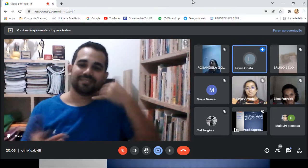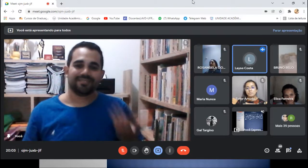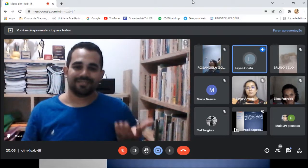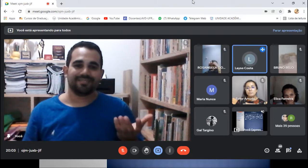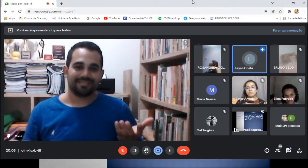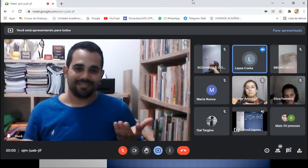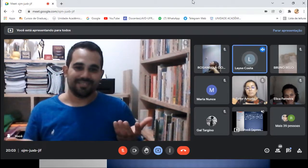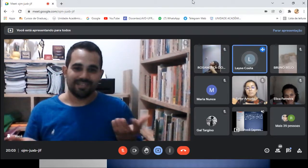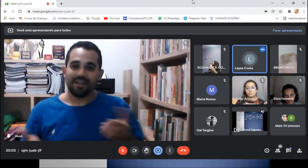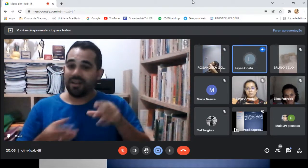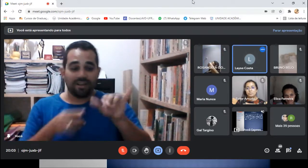o conceito.